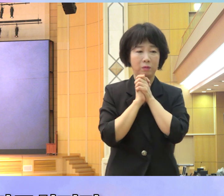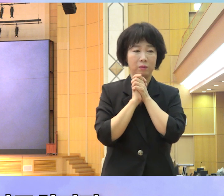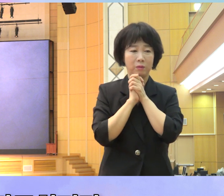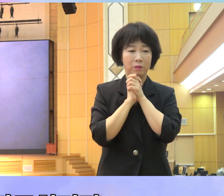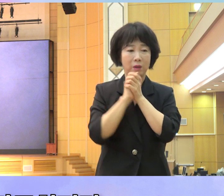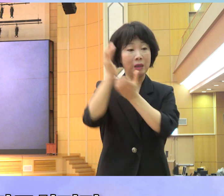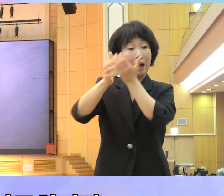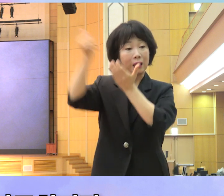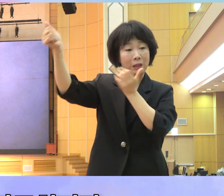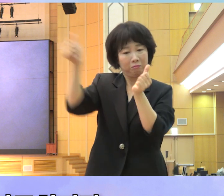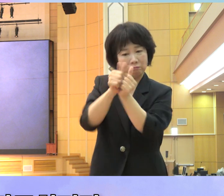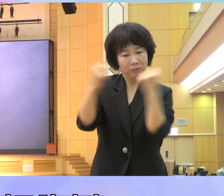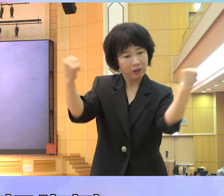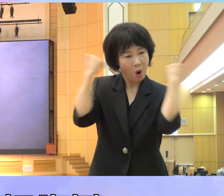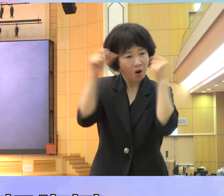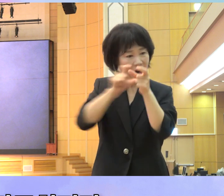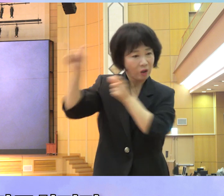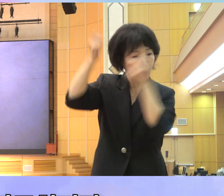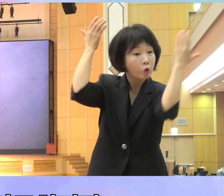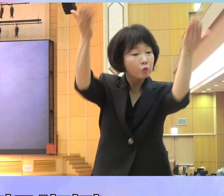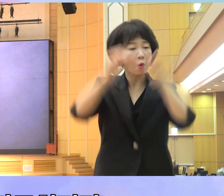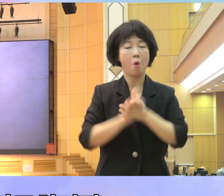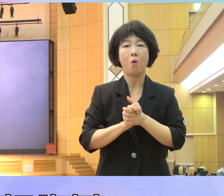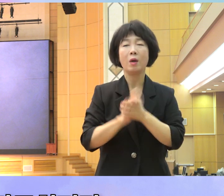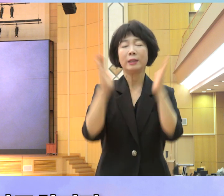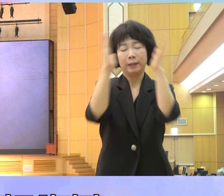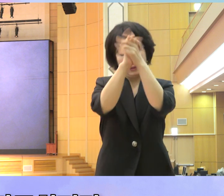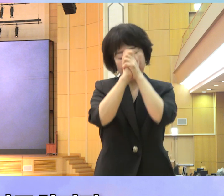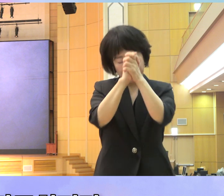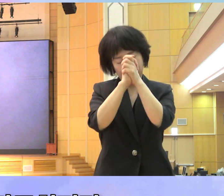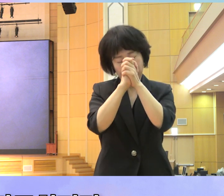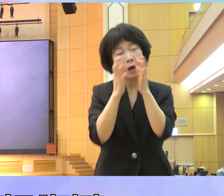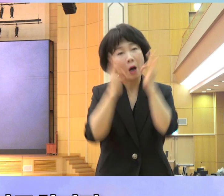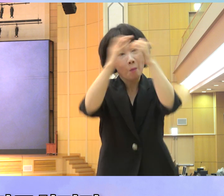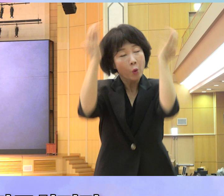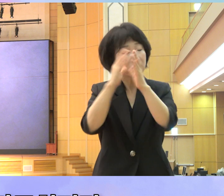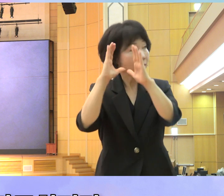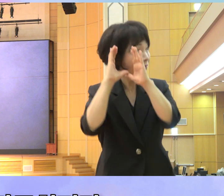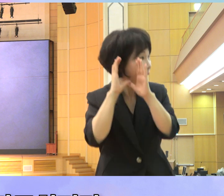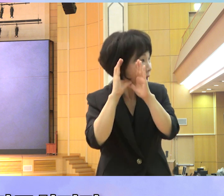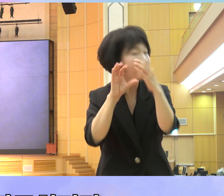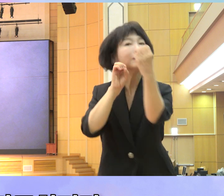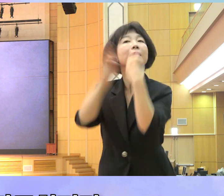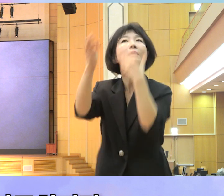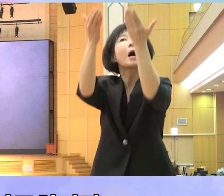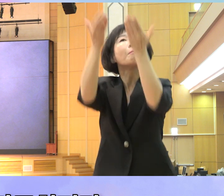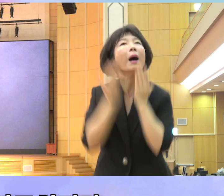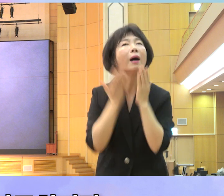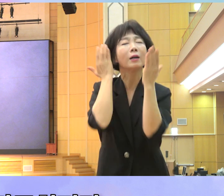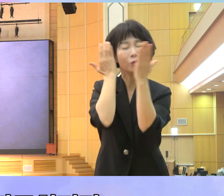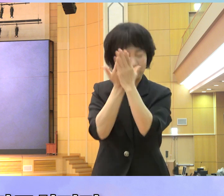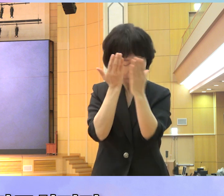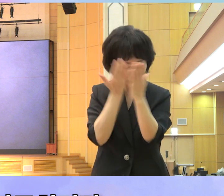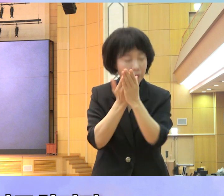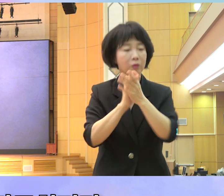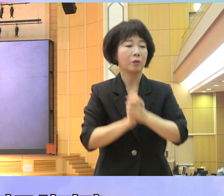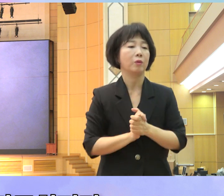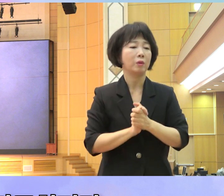곳에 하나님께서 건강을 더해 주시고 또한 기도하고 간구하는 모든 것이 응답의